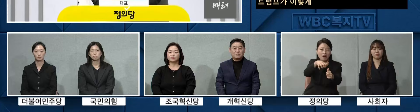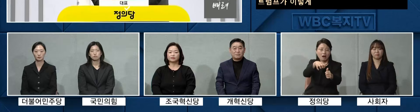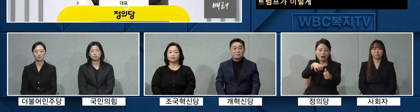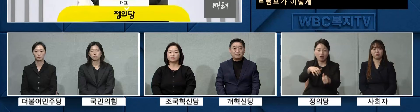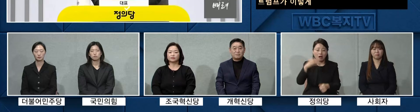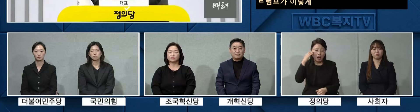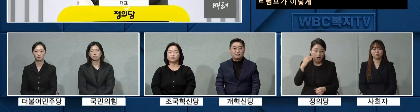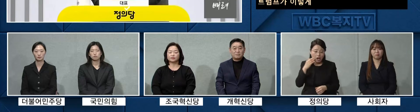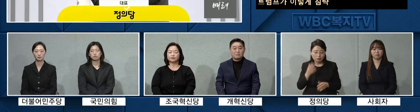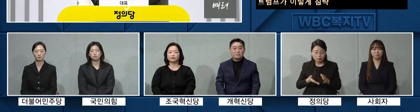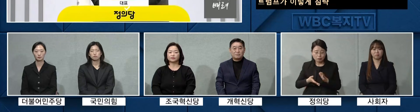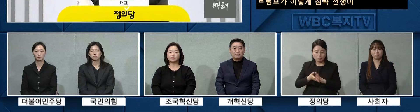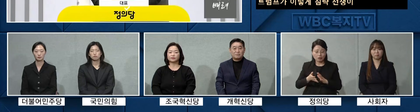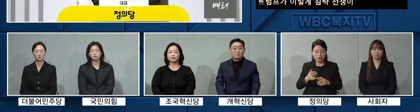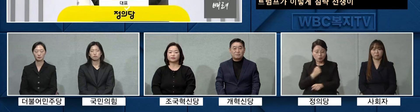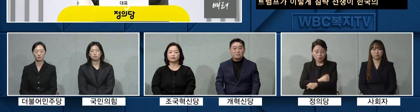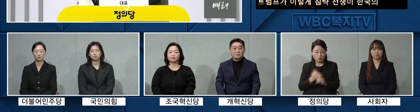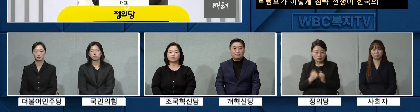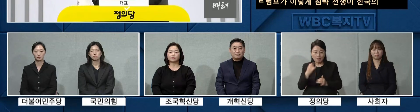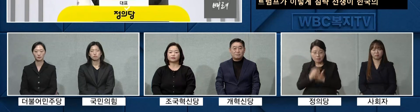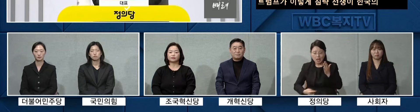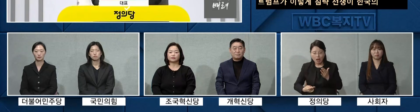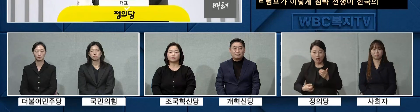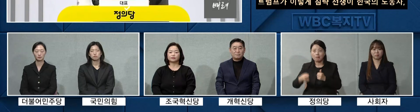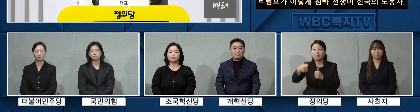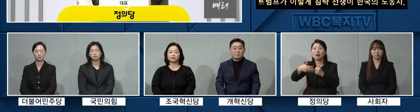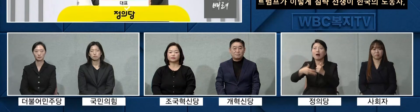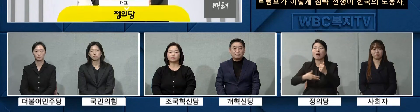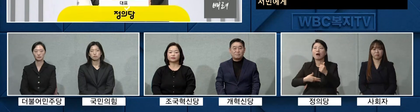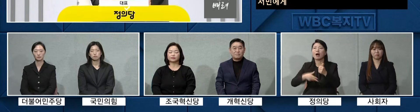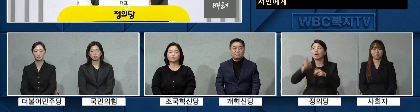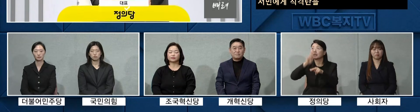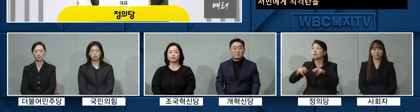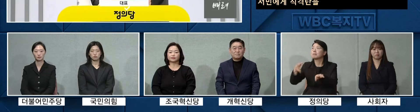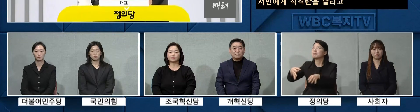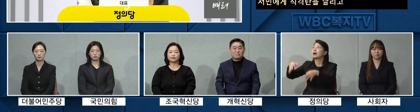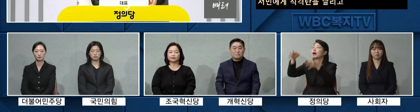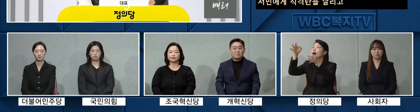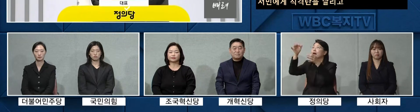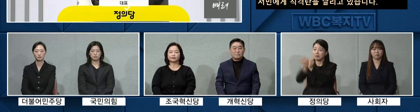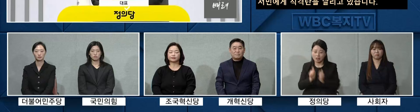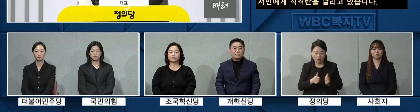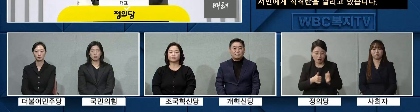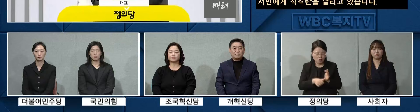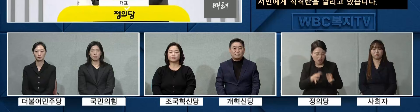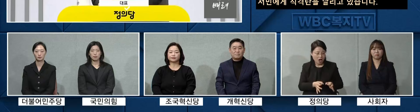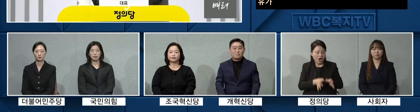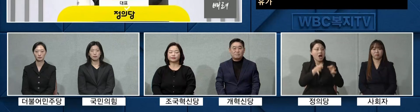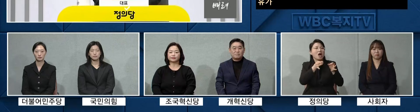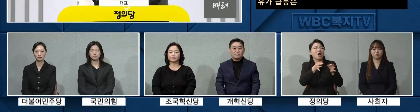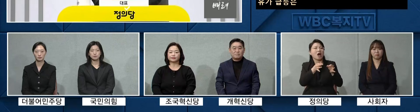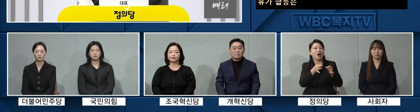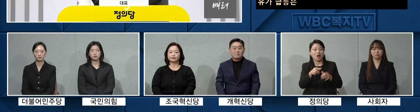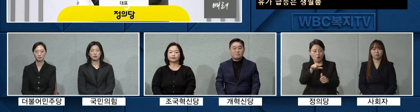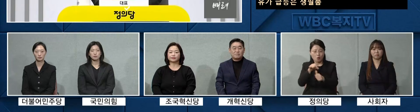서민에게 직격탄을 날리고 있습니다. 유가 급등은 생필품 가격 상승으로 이어지고